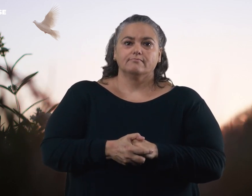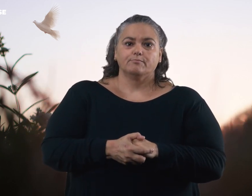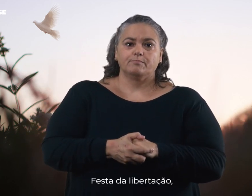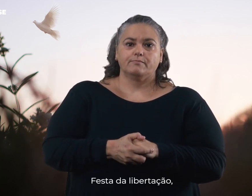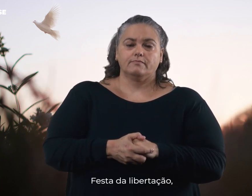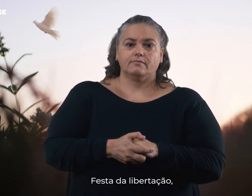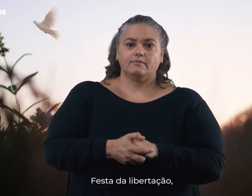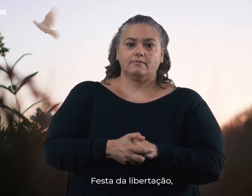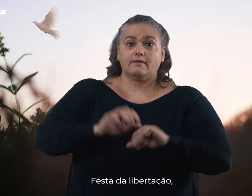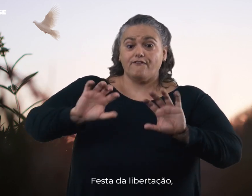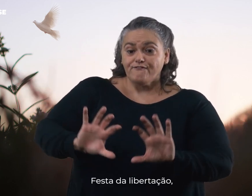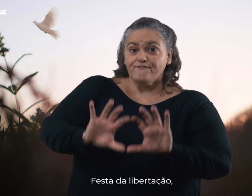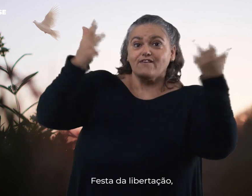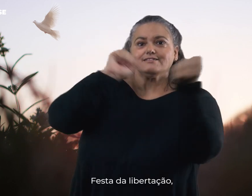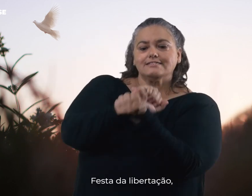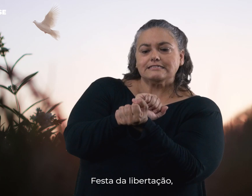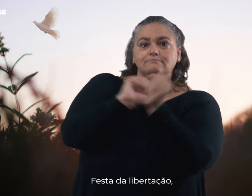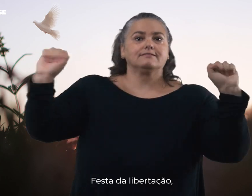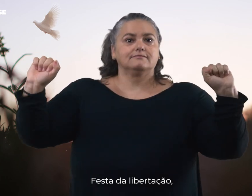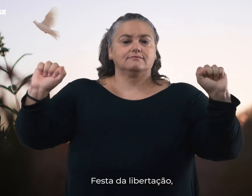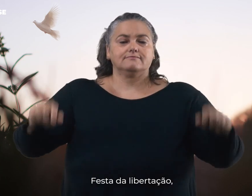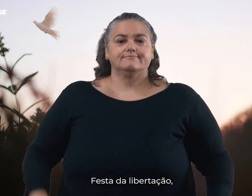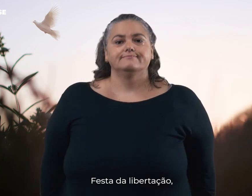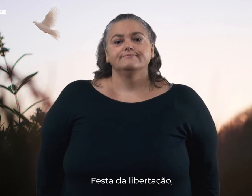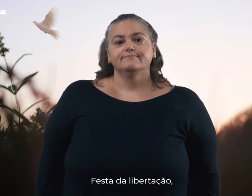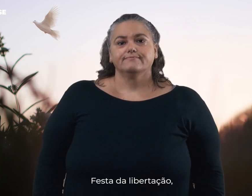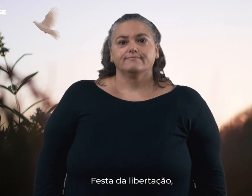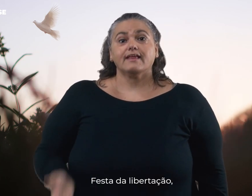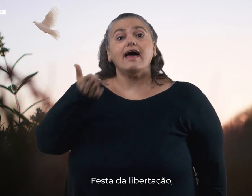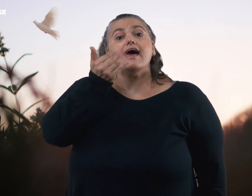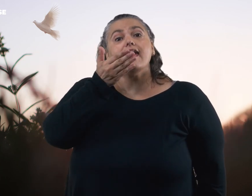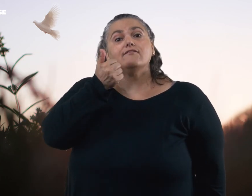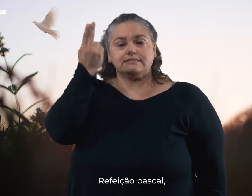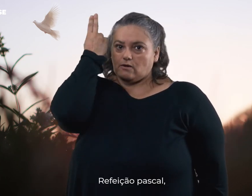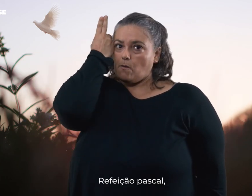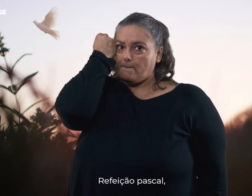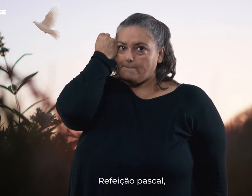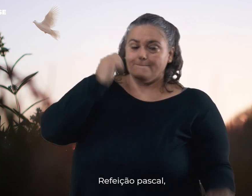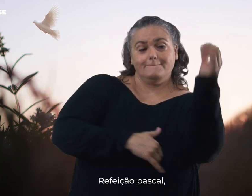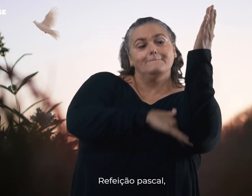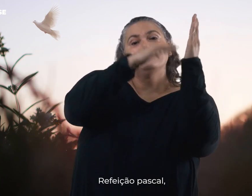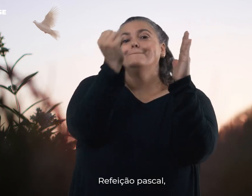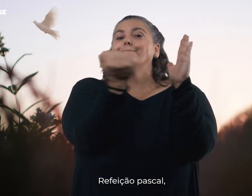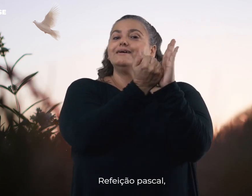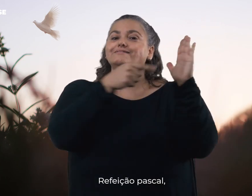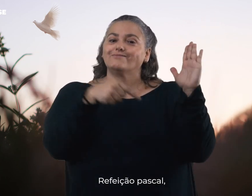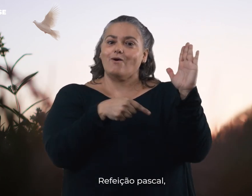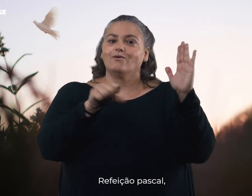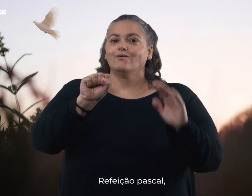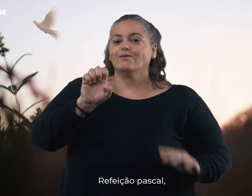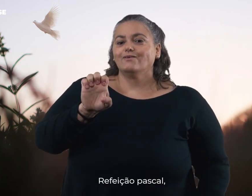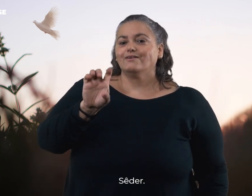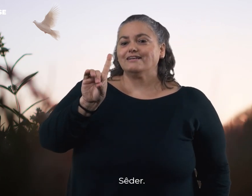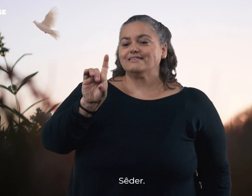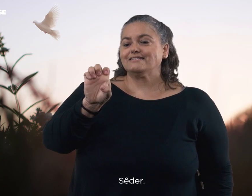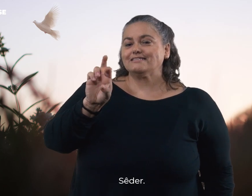Festa da libertação Refeição pascal Seder